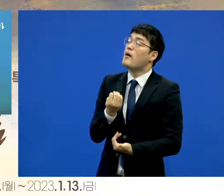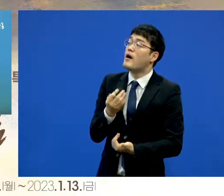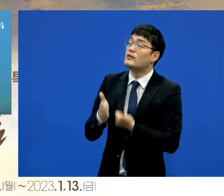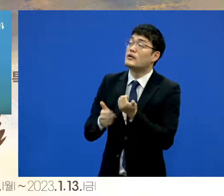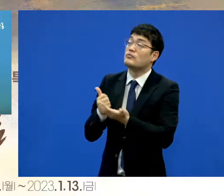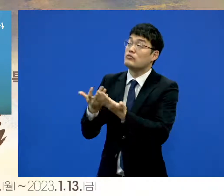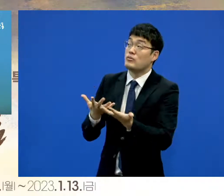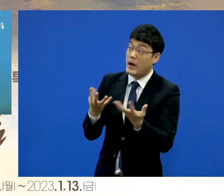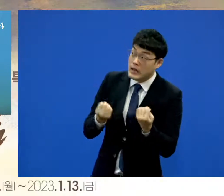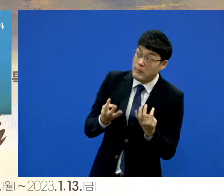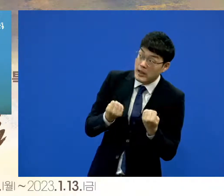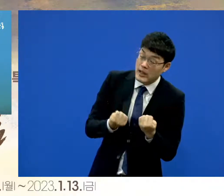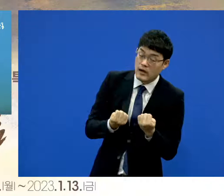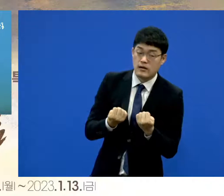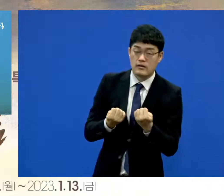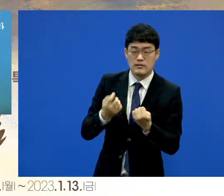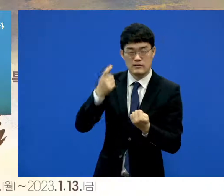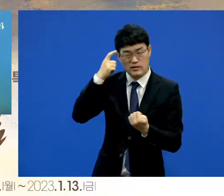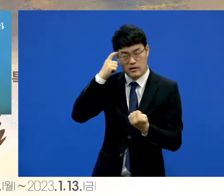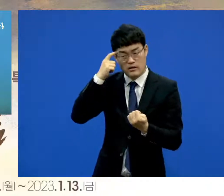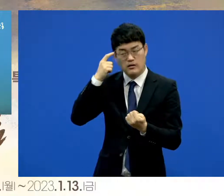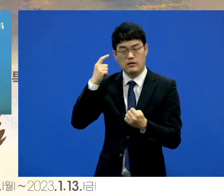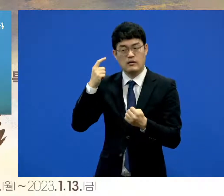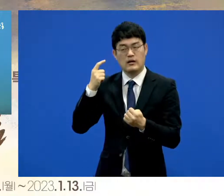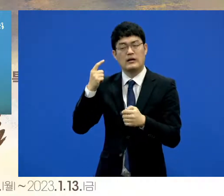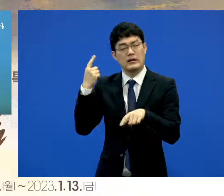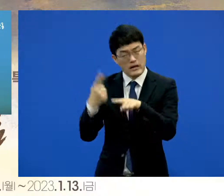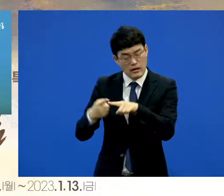놓치는 게 늘 우리가 하는 실수예요.